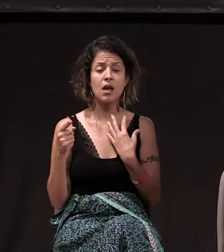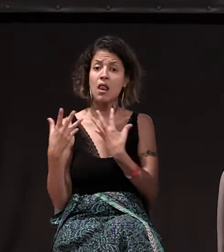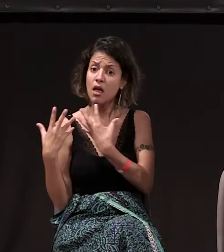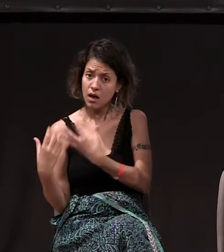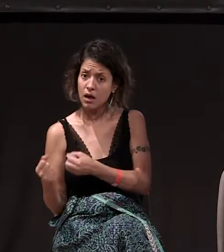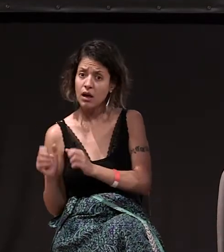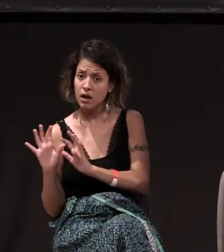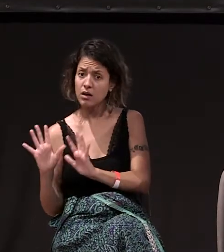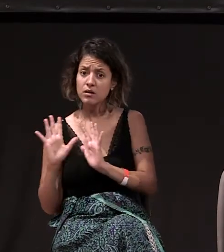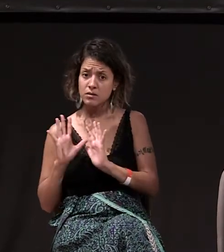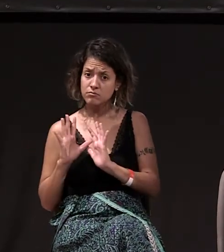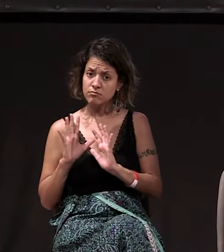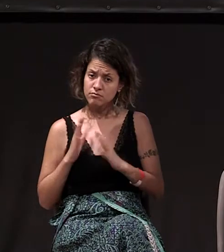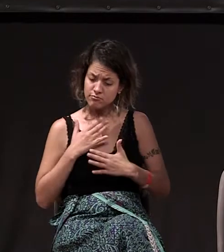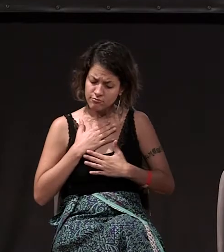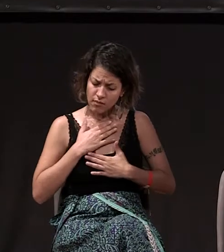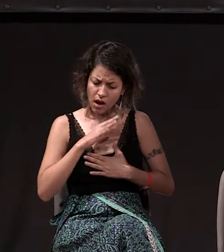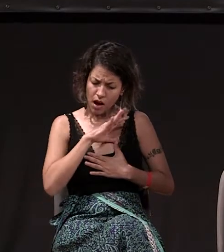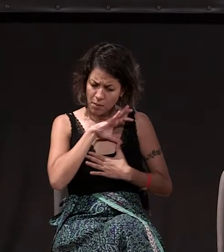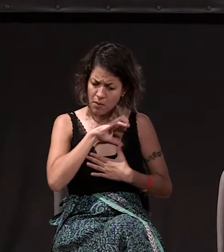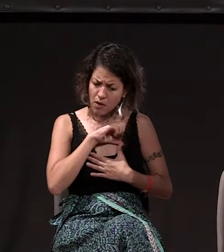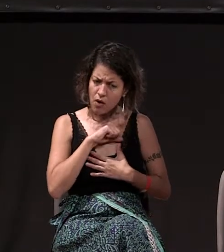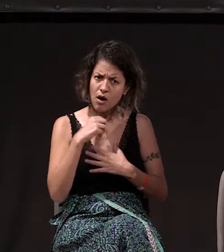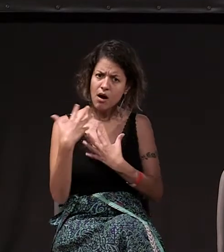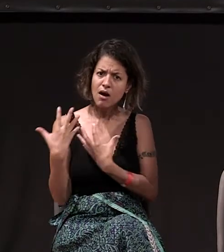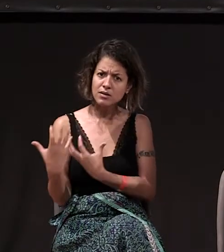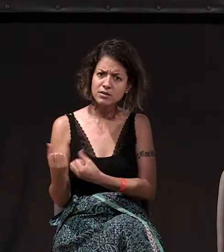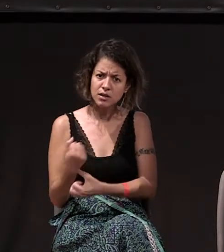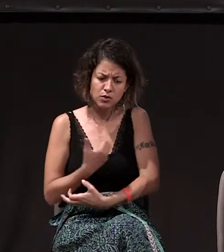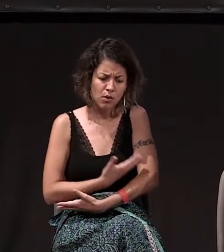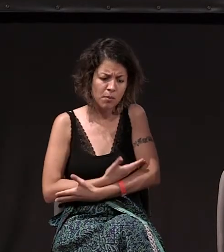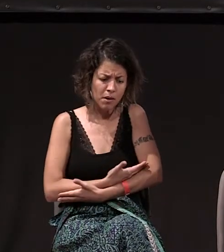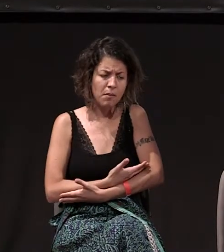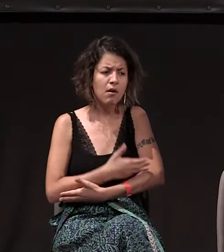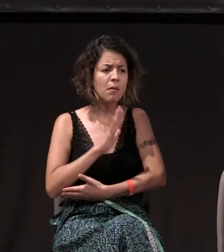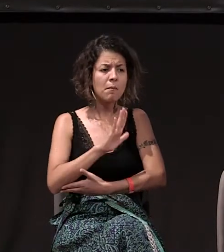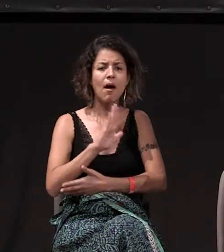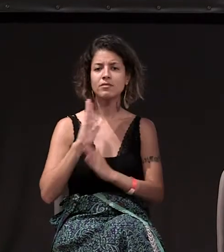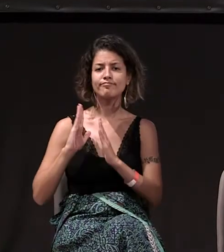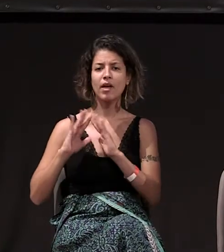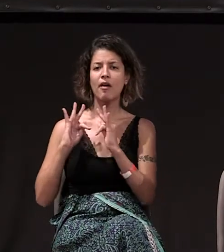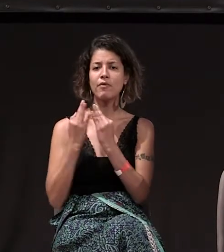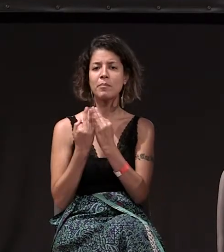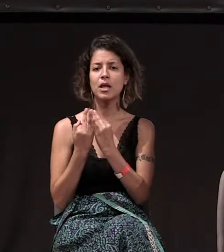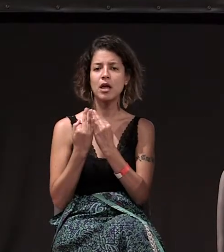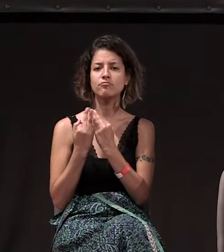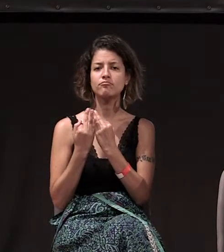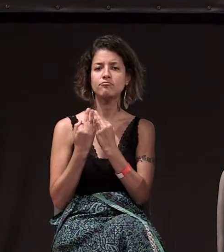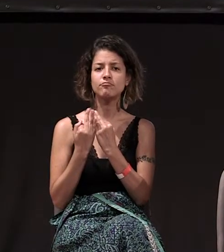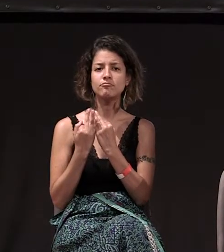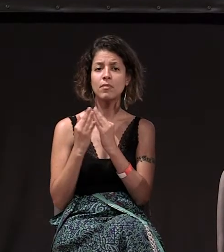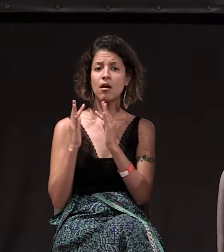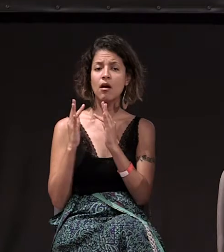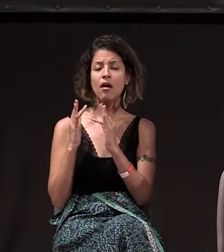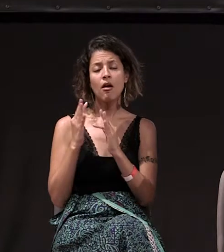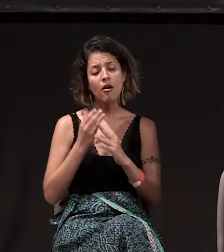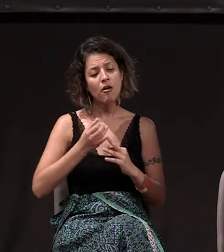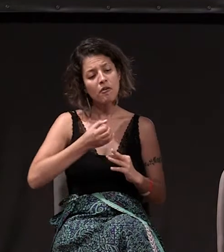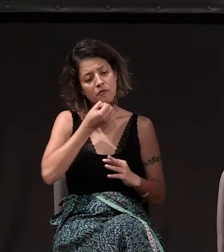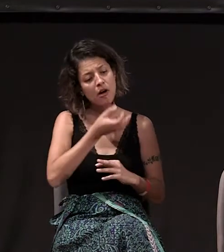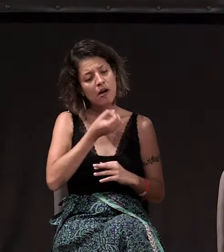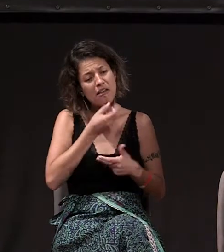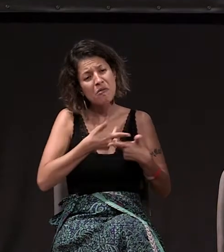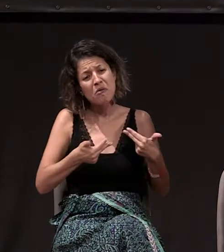aceitou com toda a força, todo o amor do mundo, a criança, e em casa ela ouve dos próprios familiares